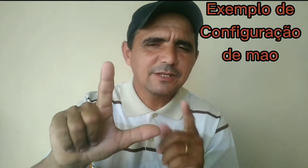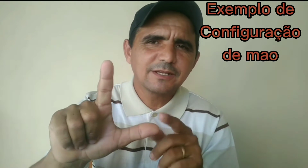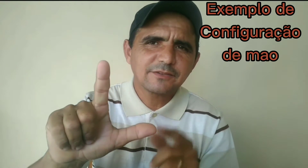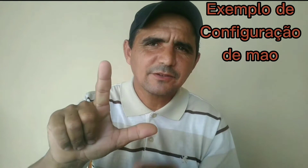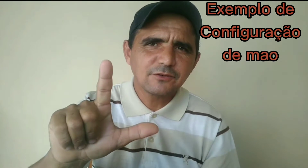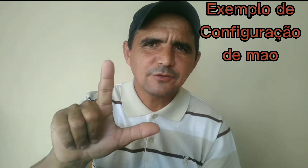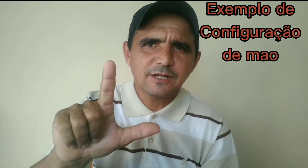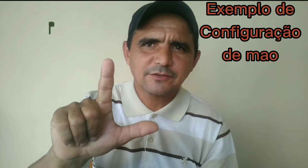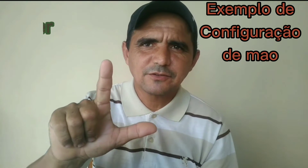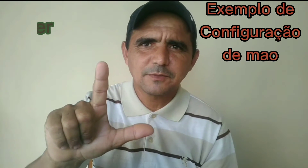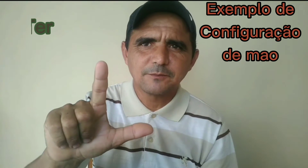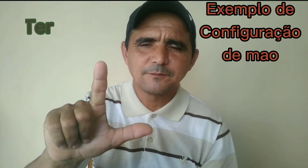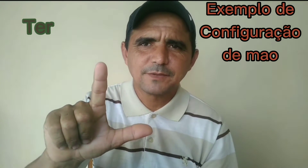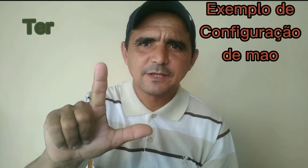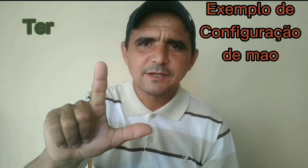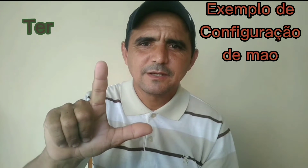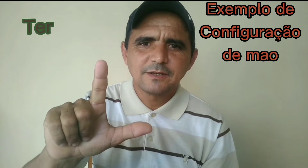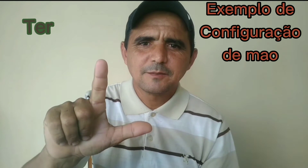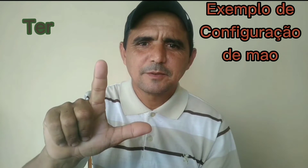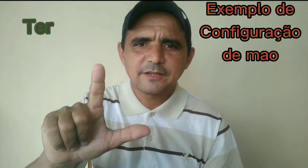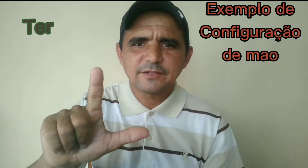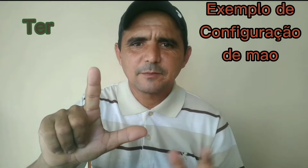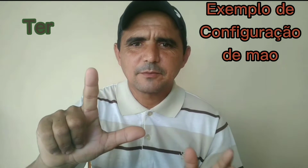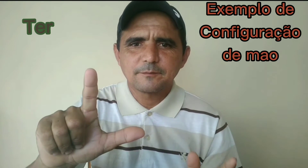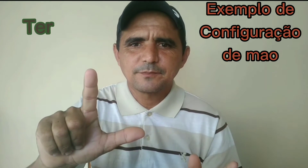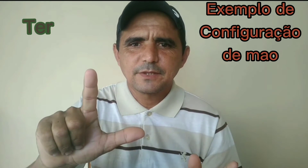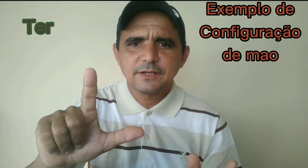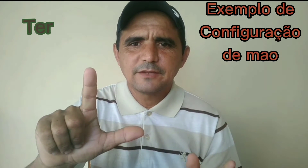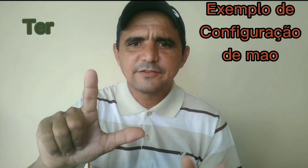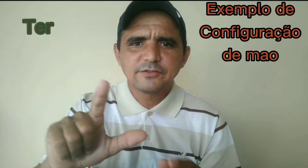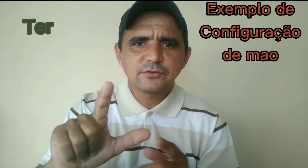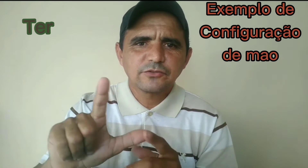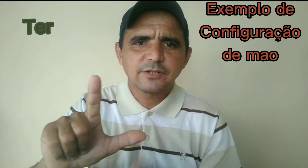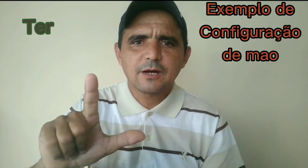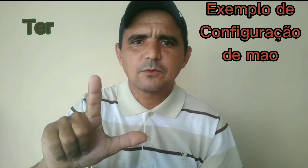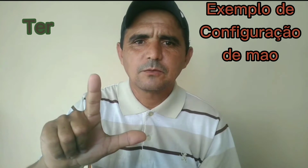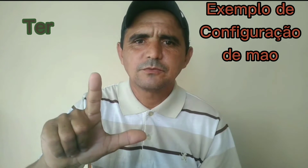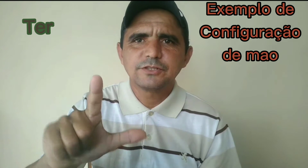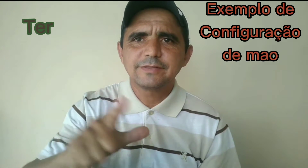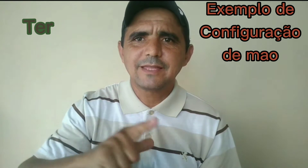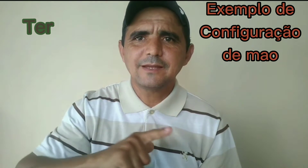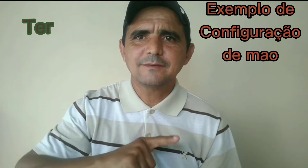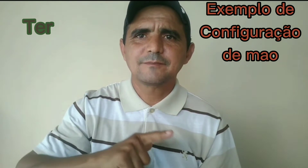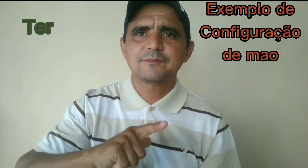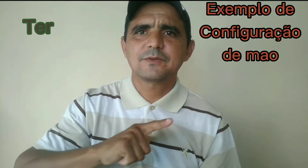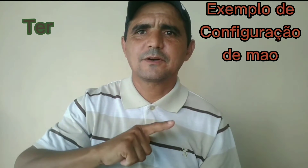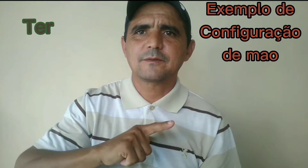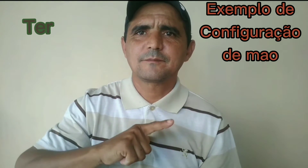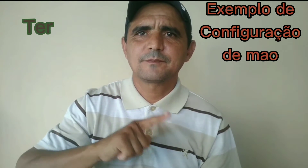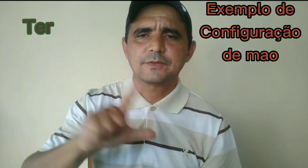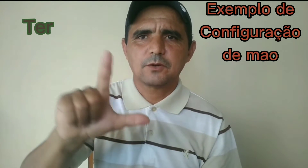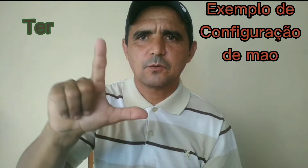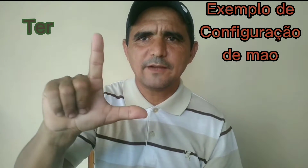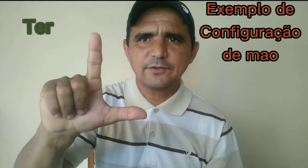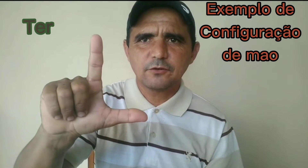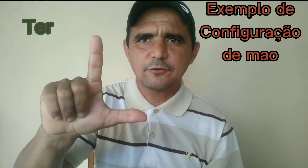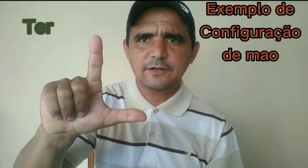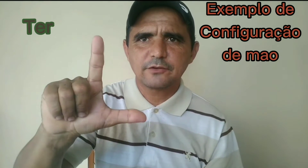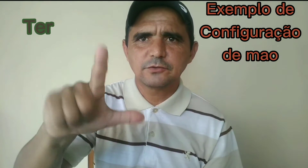aqui essa configuração de mão. Por exemplo, existe o sinal de T, ó. Então, com essa configuração de